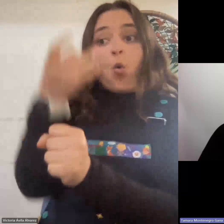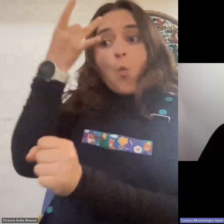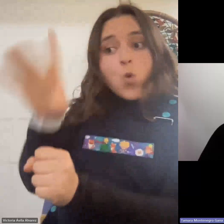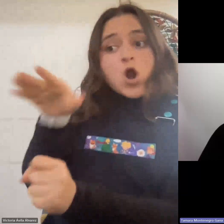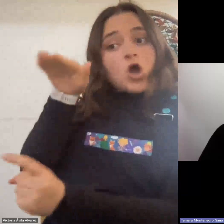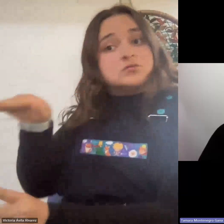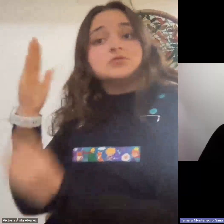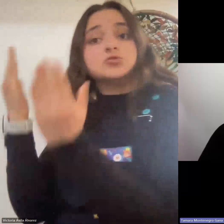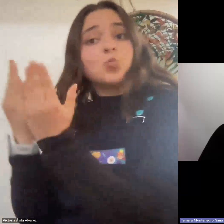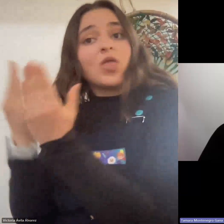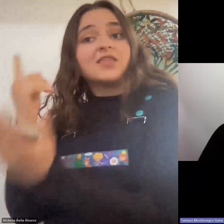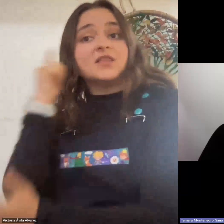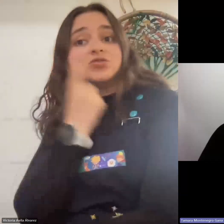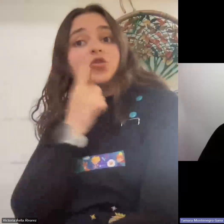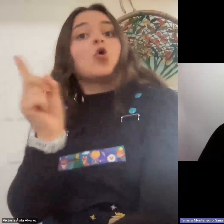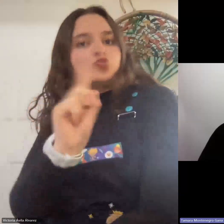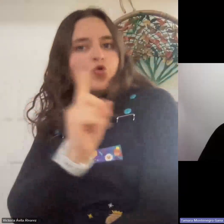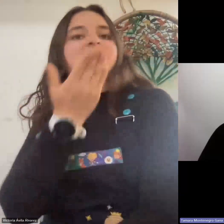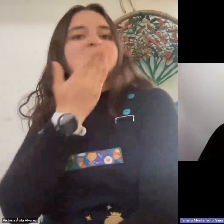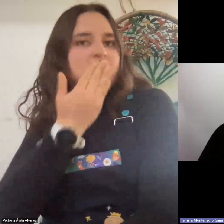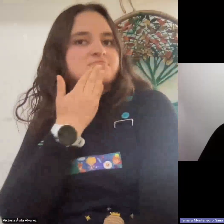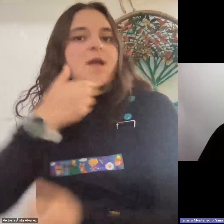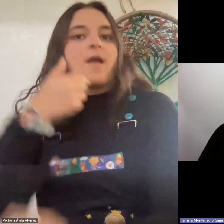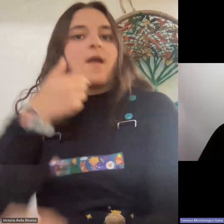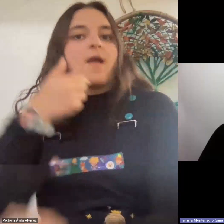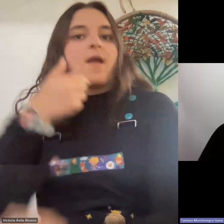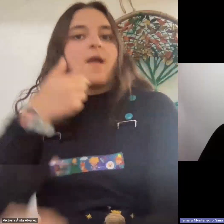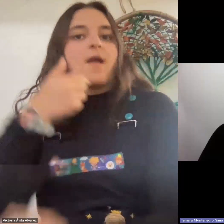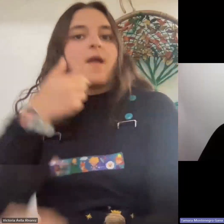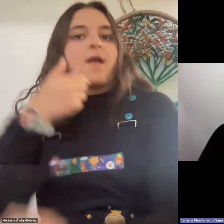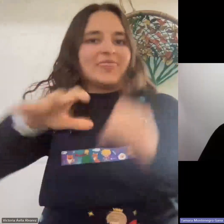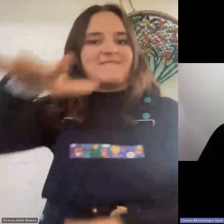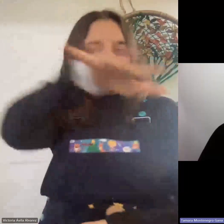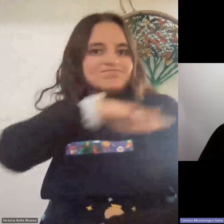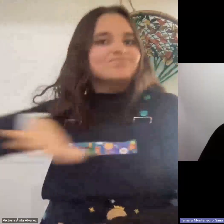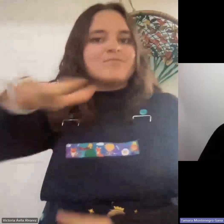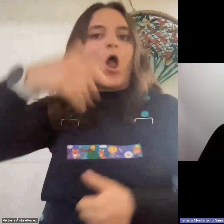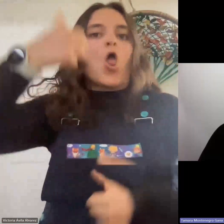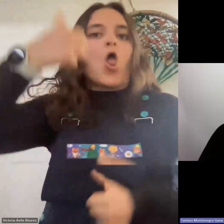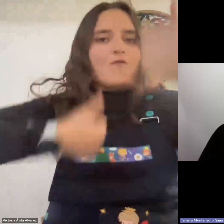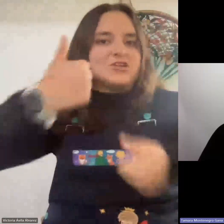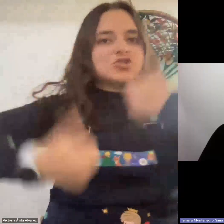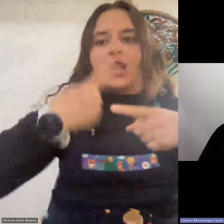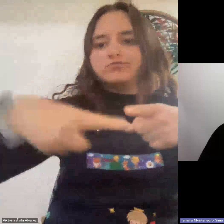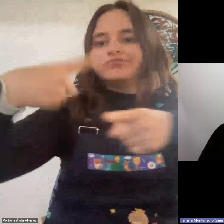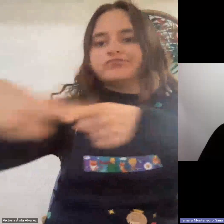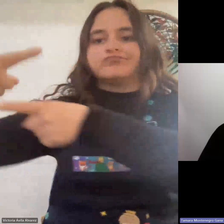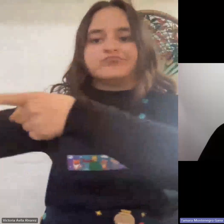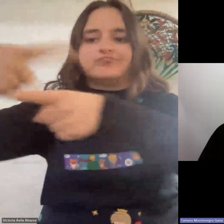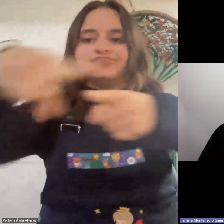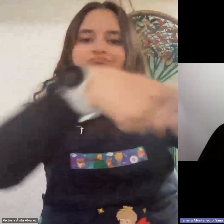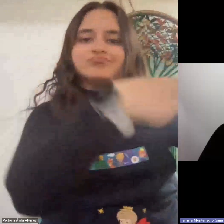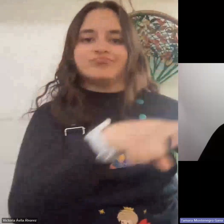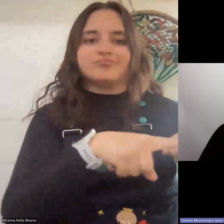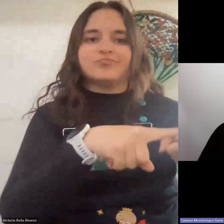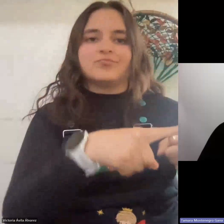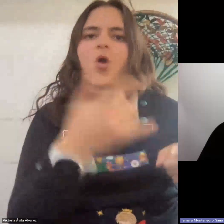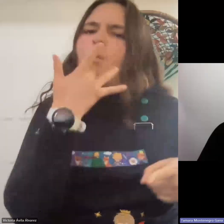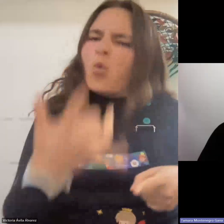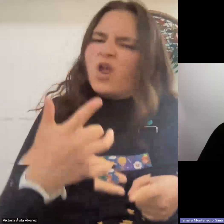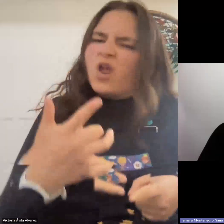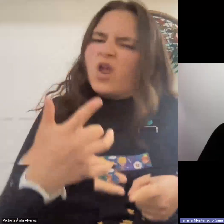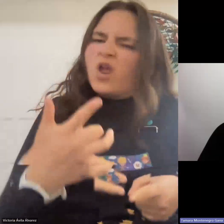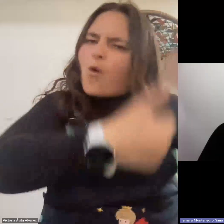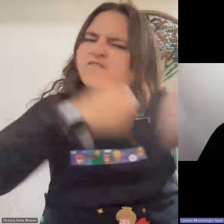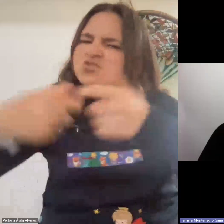responsabilidad. Por eso es importante. El trabajo de apoyar al estudiante no es solo eso, sino que también es